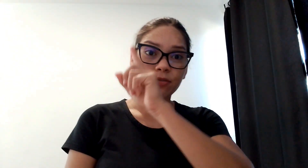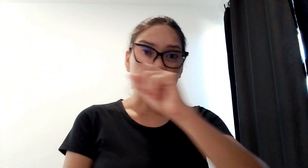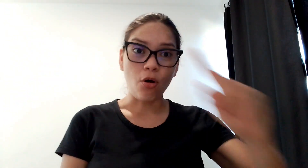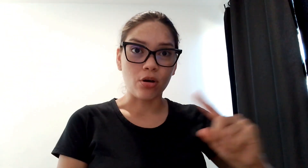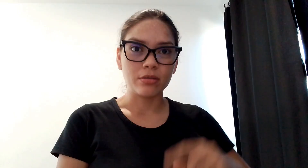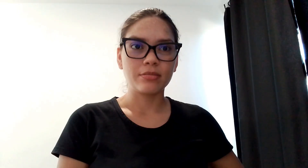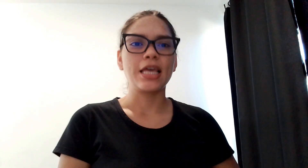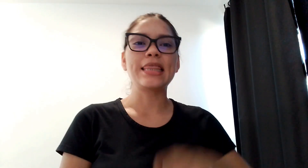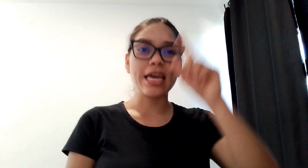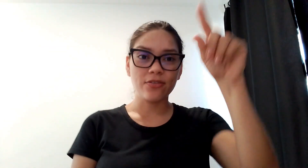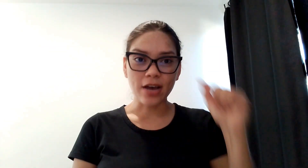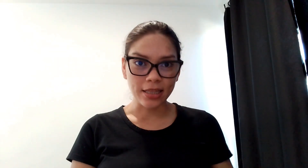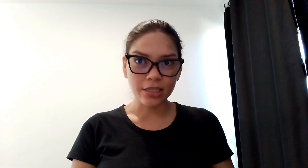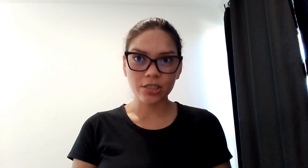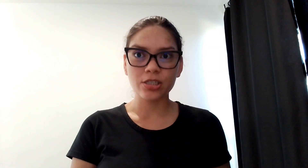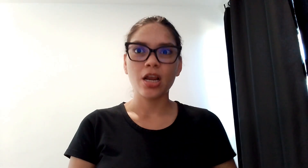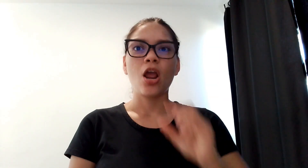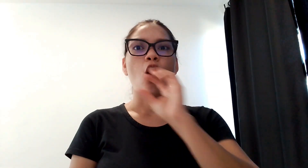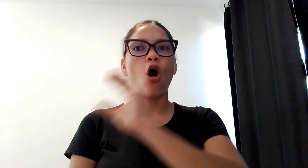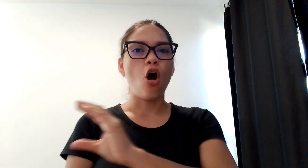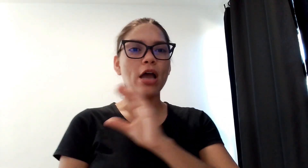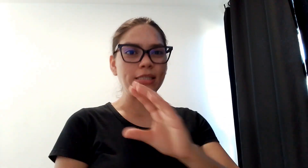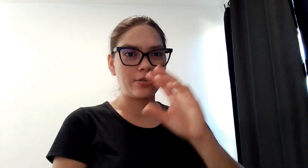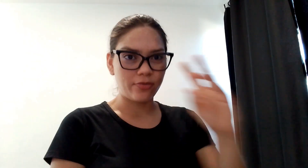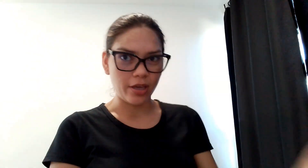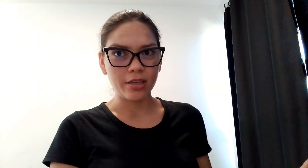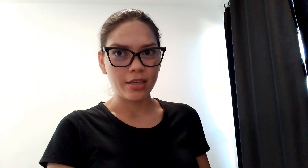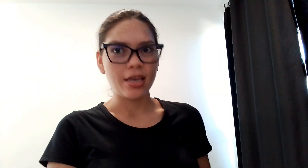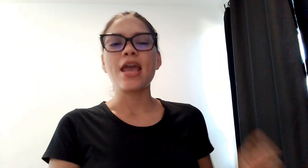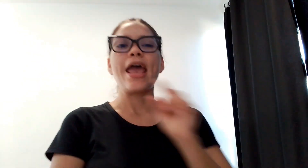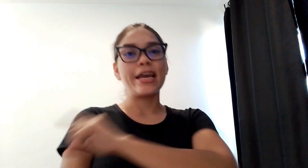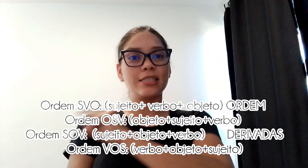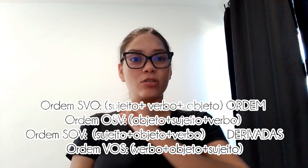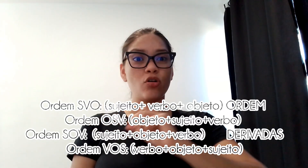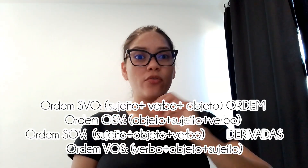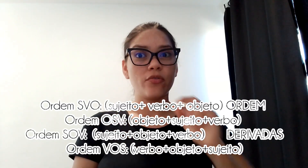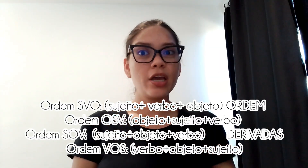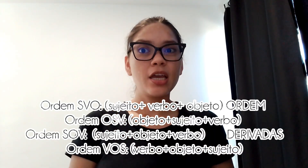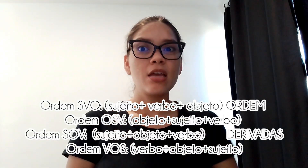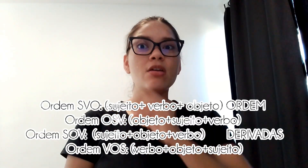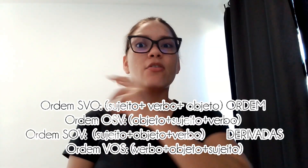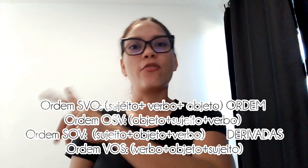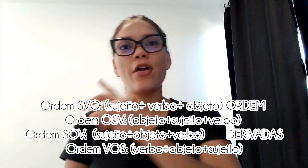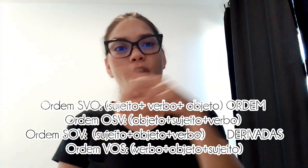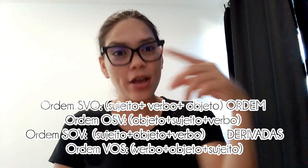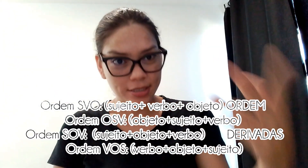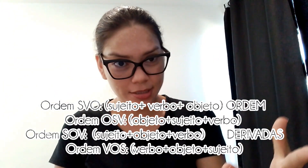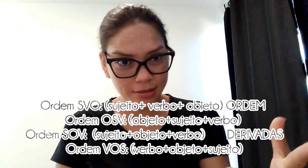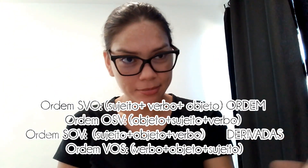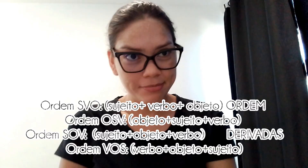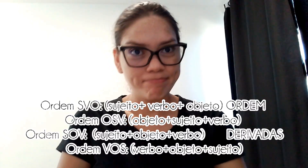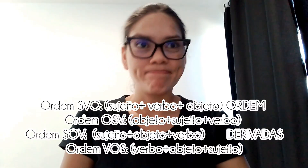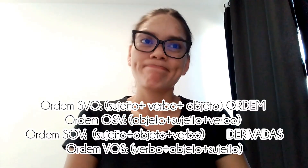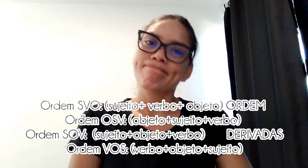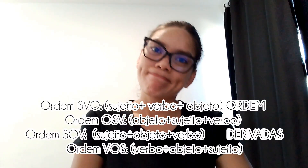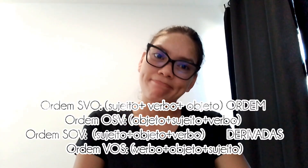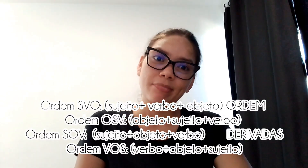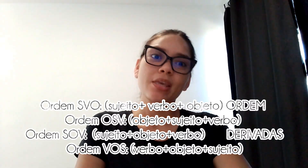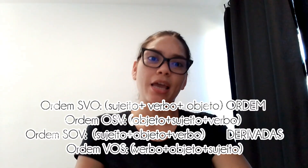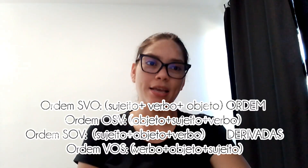SVO. Derivadas, OSV, SOV, VOS. É